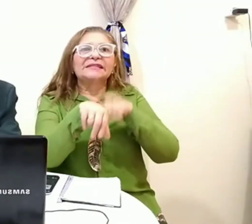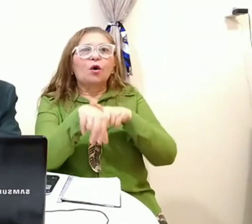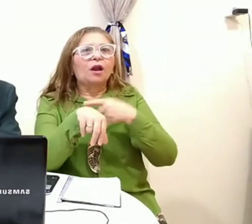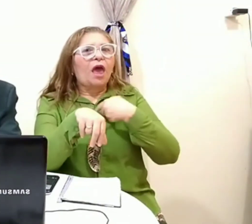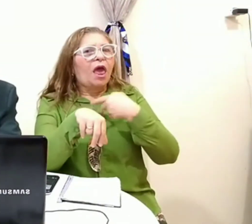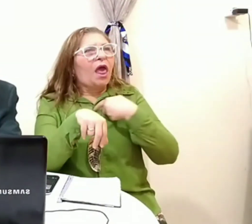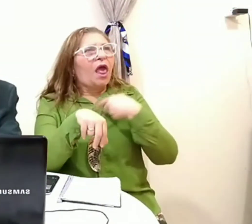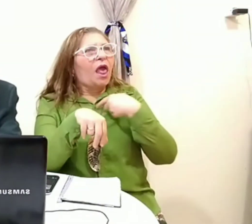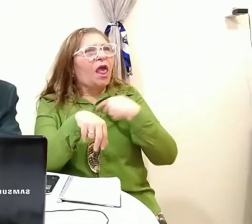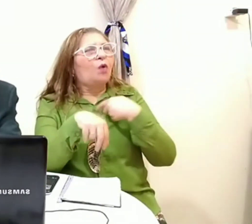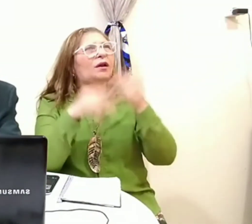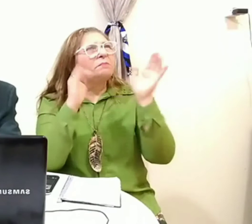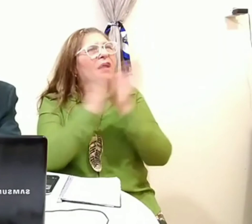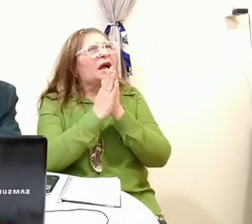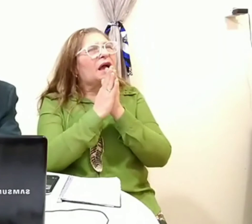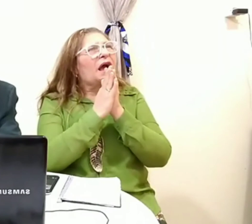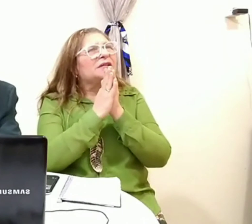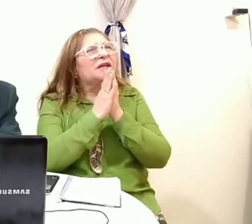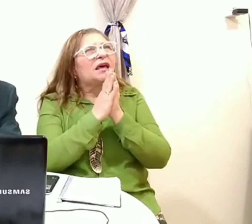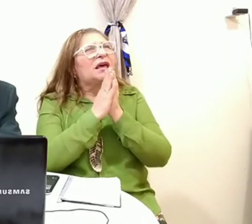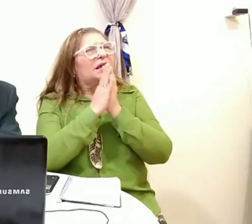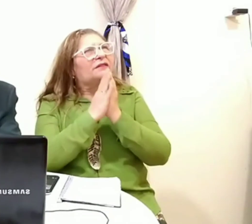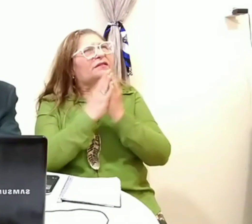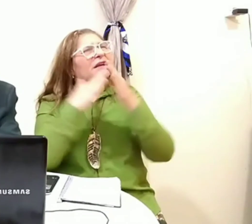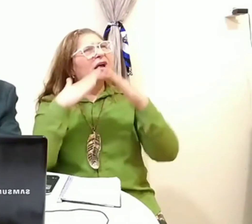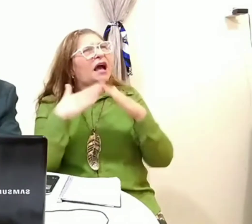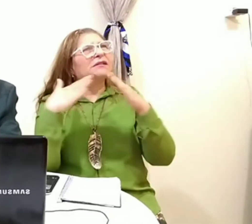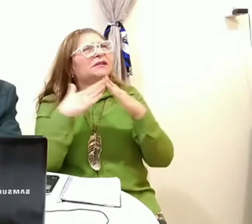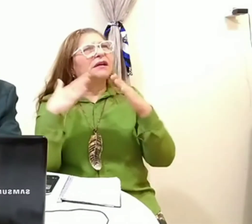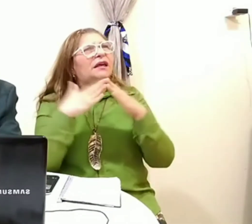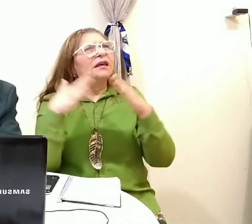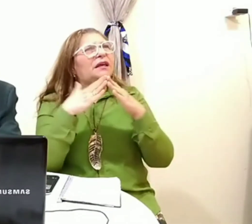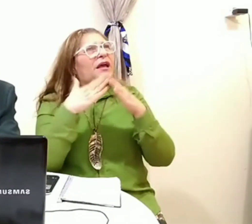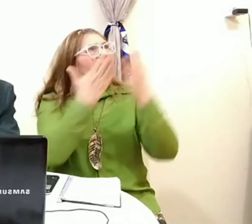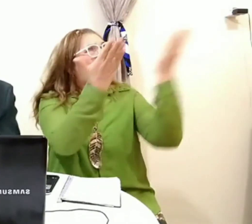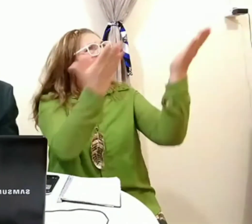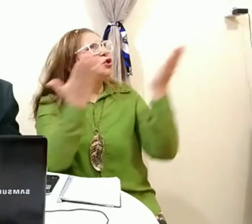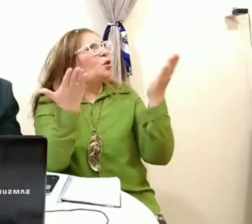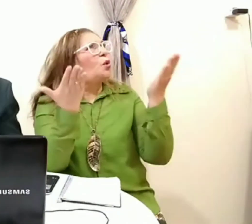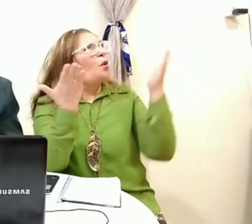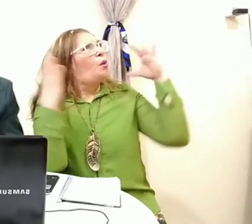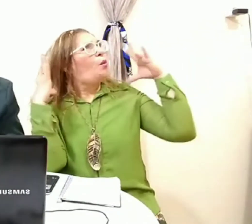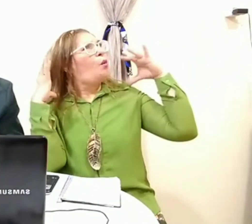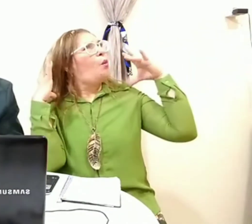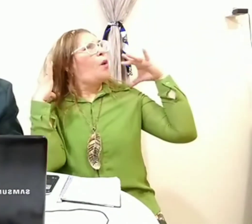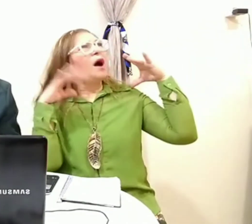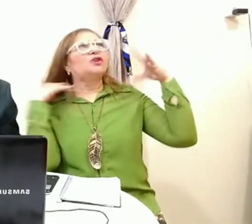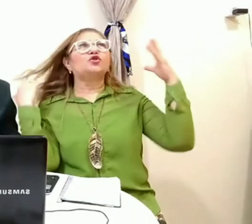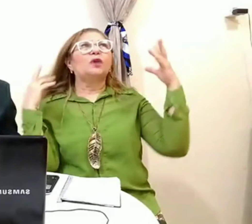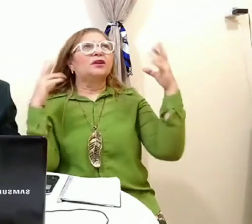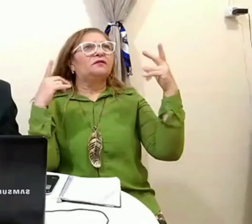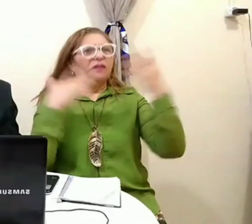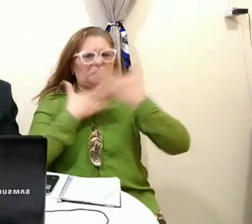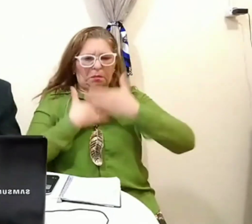eu observando em minha casa a hora 9ª de oração. E eis que se apresentou diante de mim um varão de